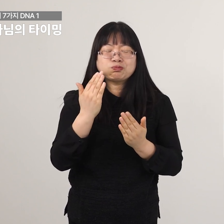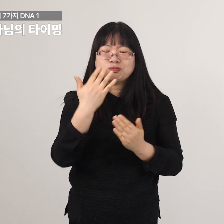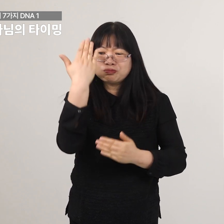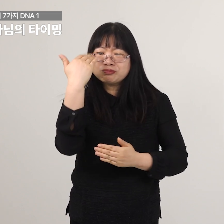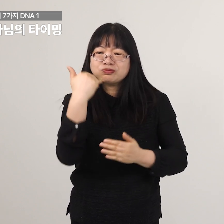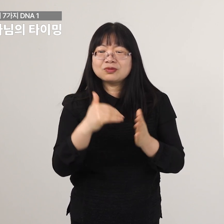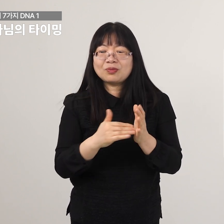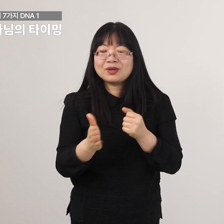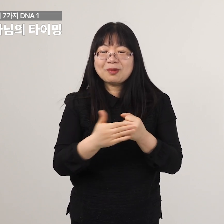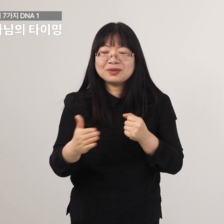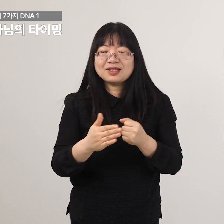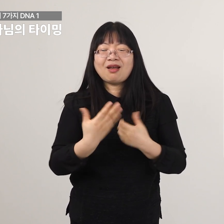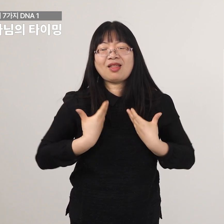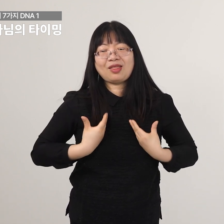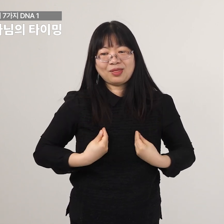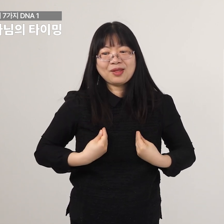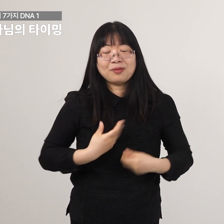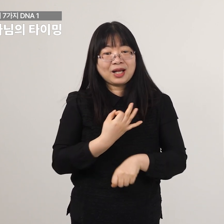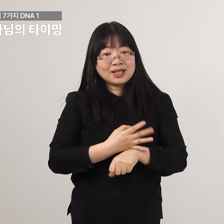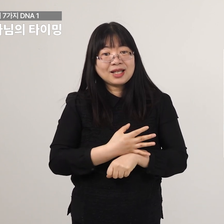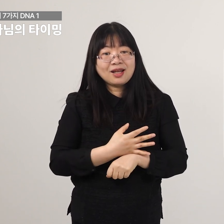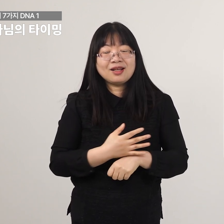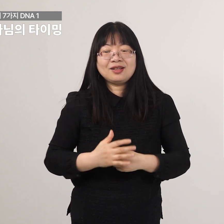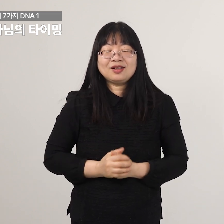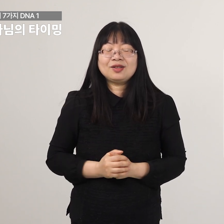거예요. 간단해요.